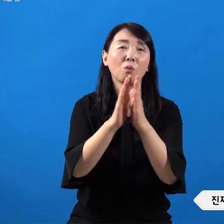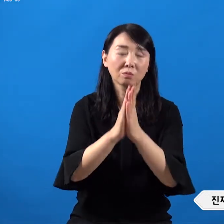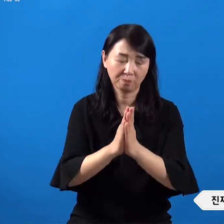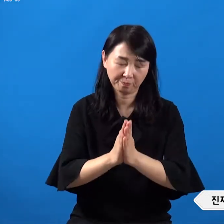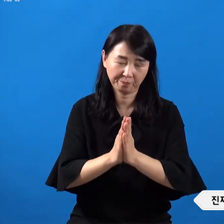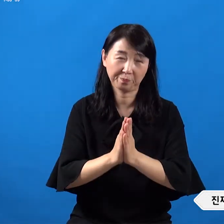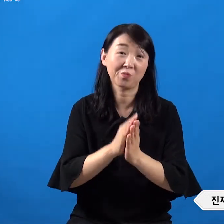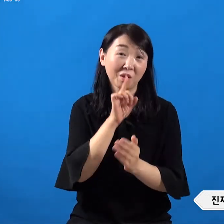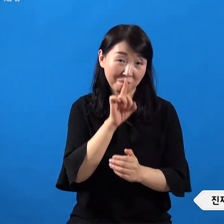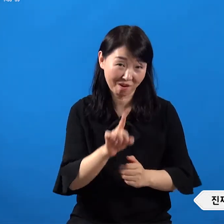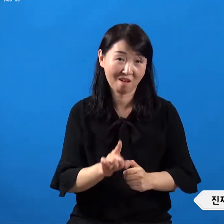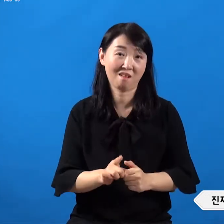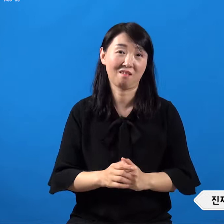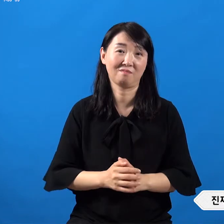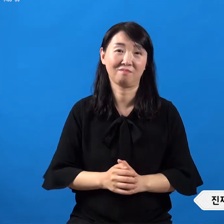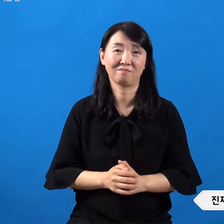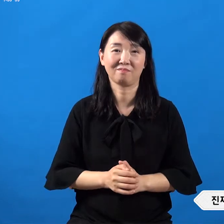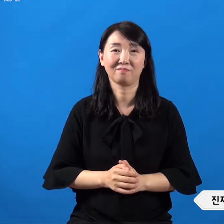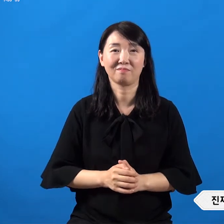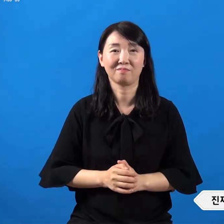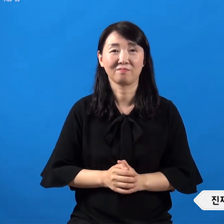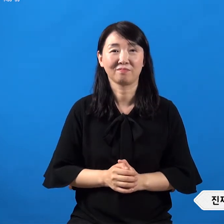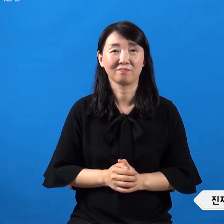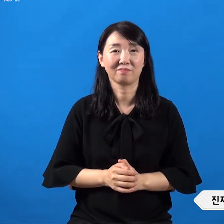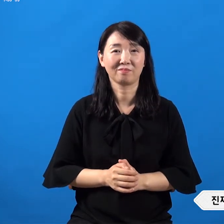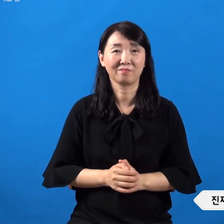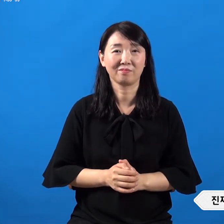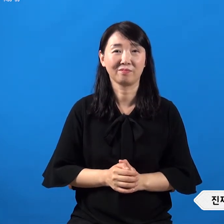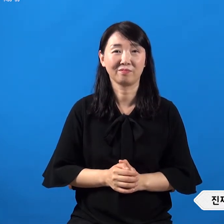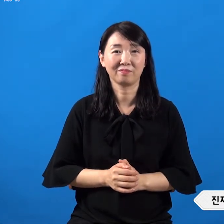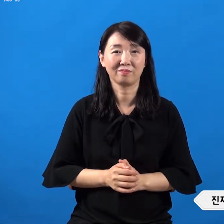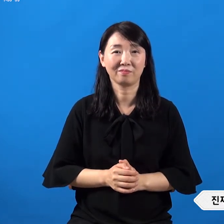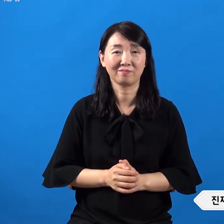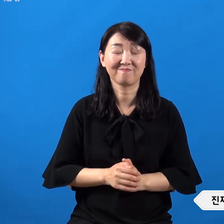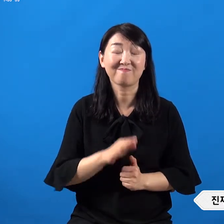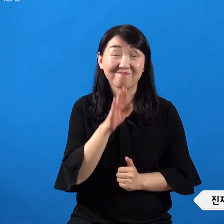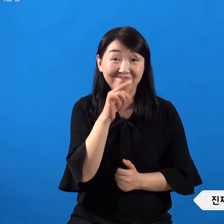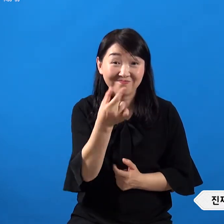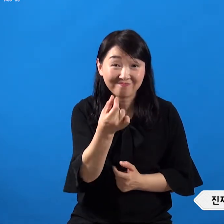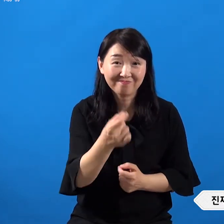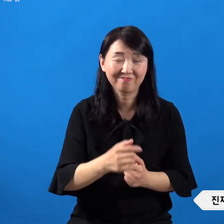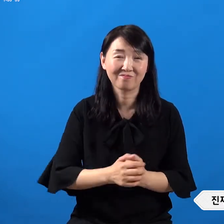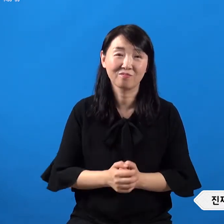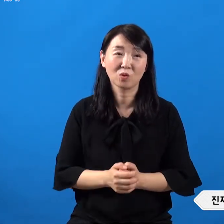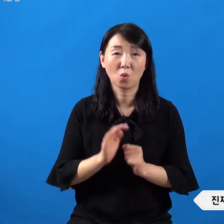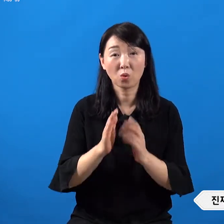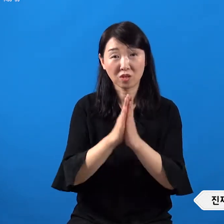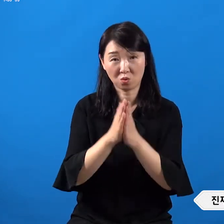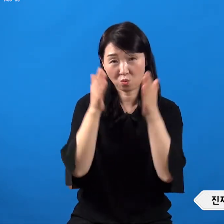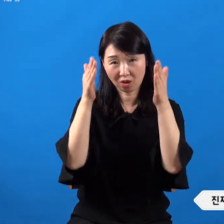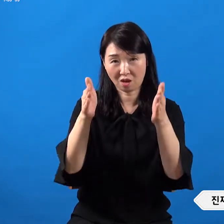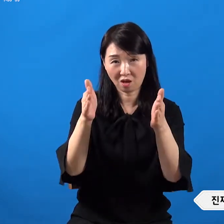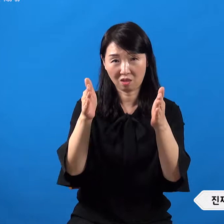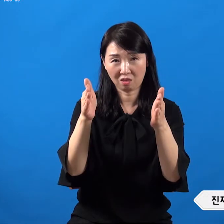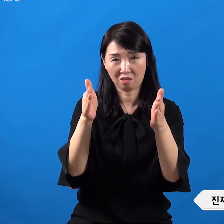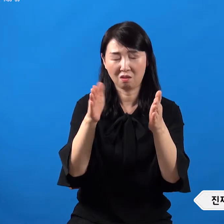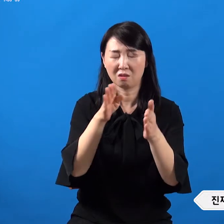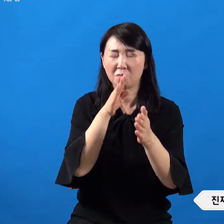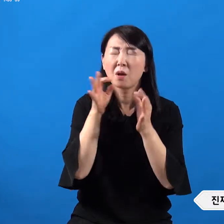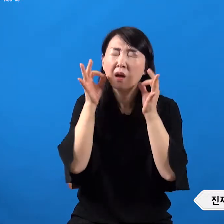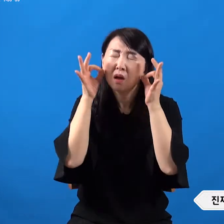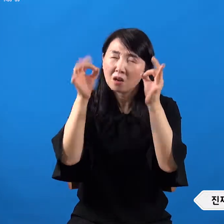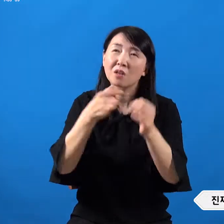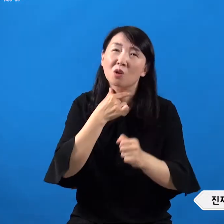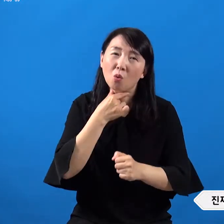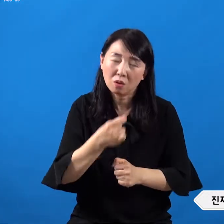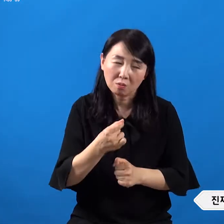더 기도해야 되겠다라고 이야기합니다. 그렇습니다. 오늘 그 기도를 향한